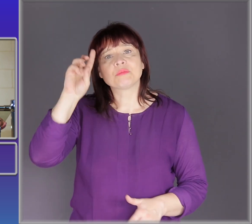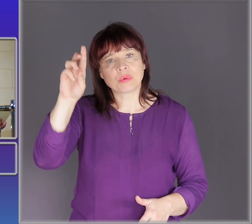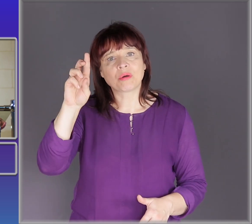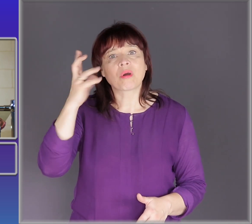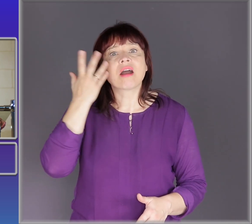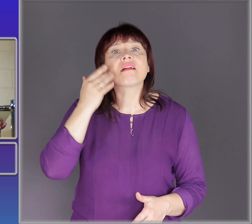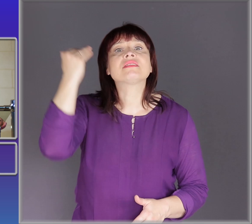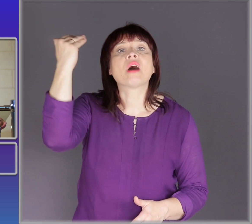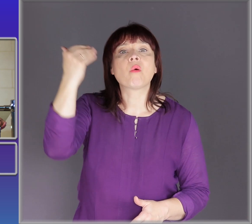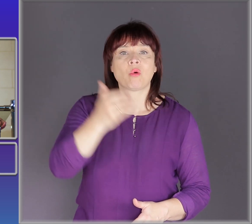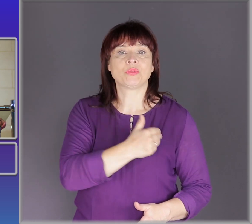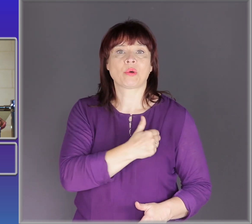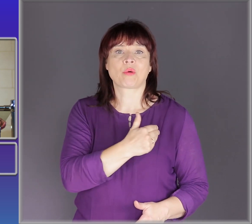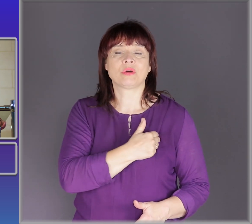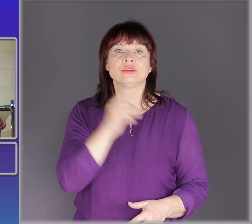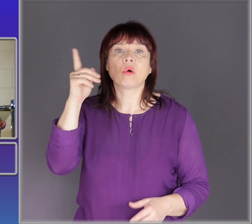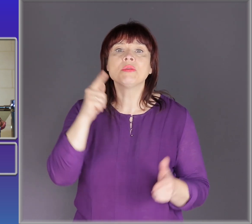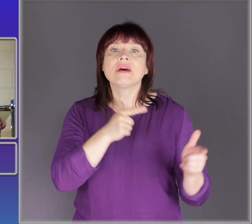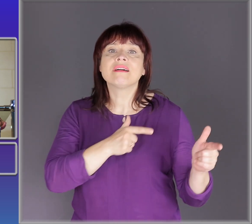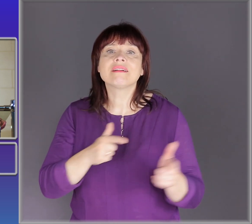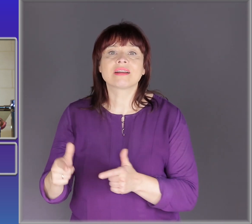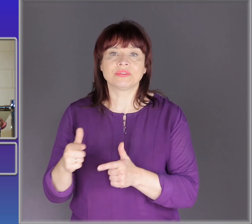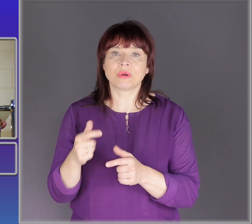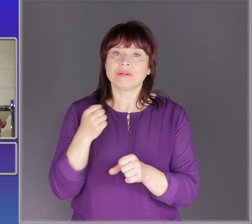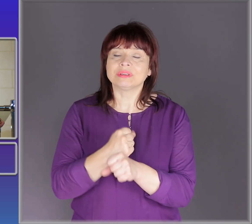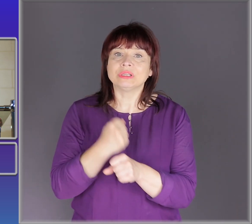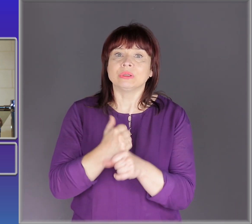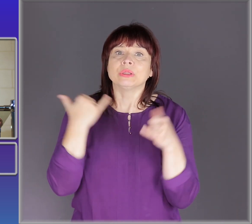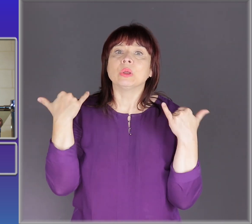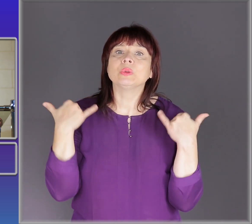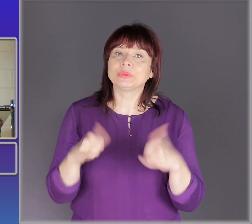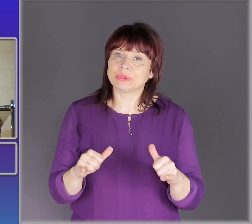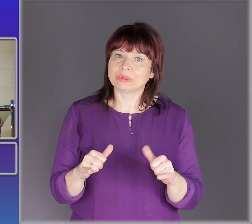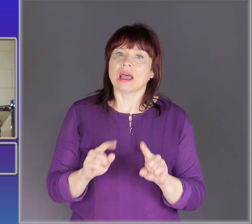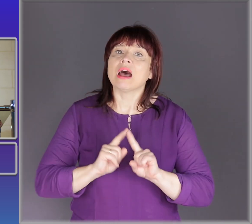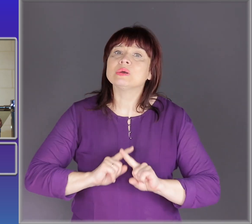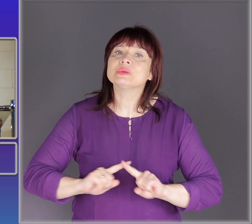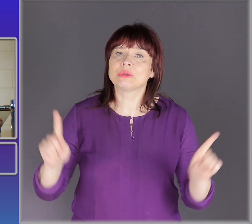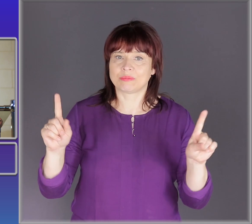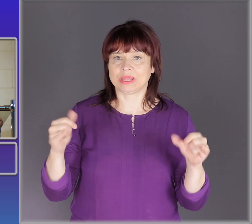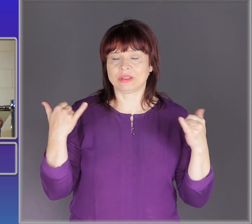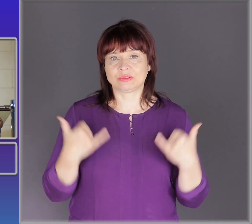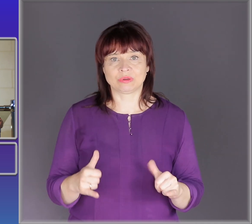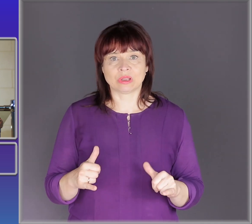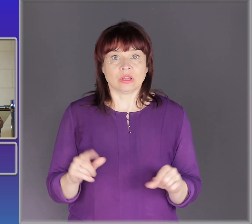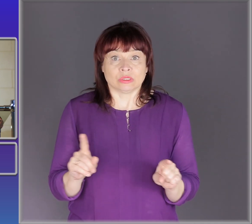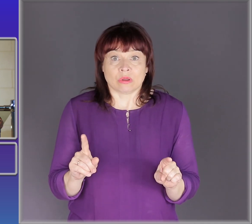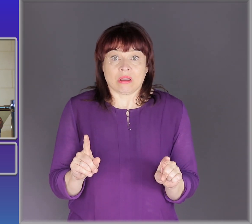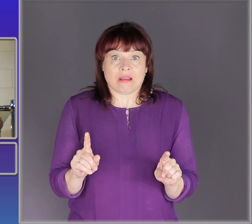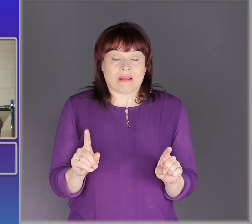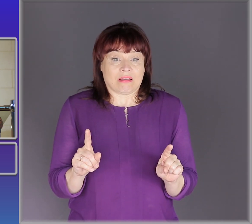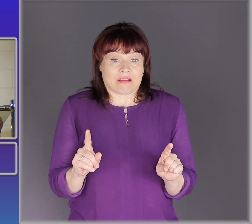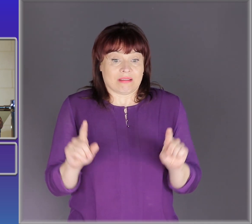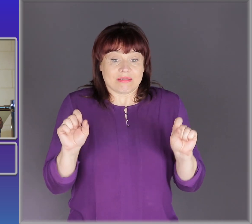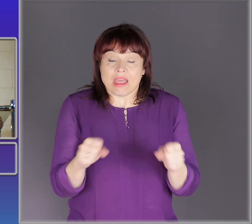когда он хочет когда он желает он готов делать то сверхестественное или маловероятно что можно